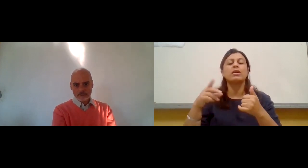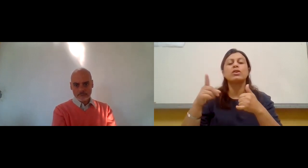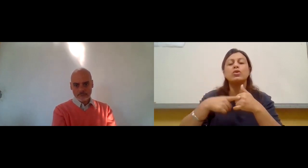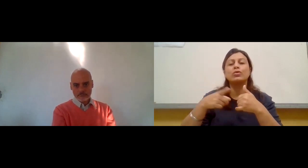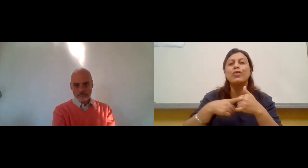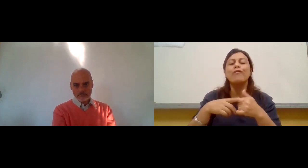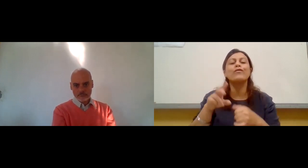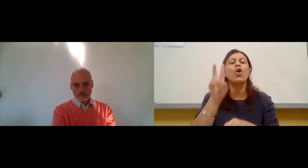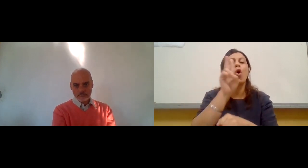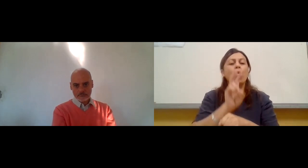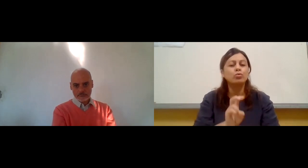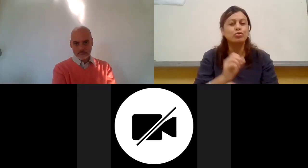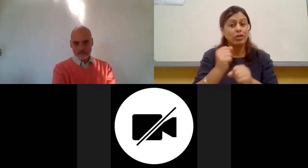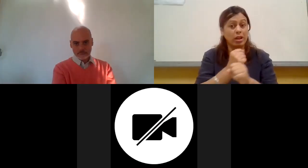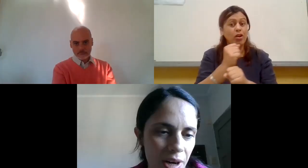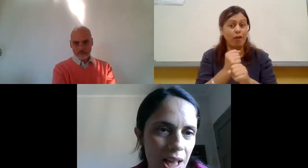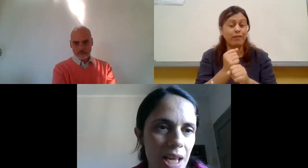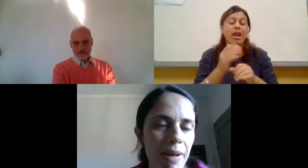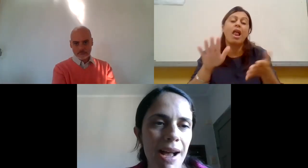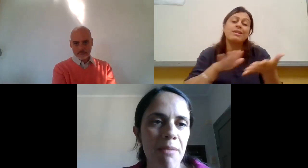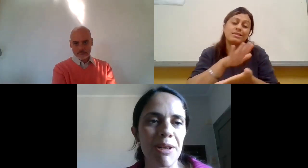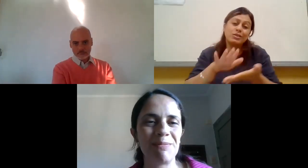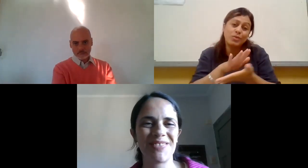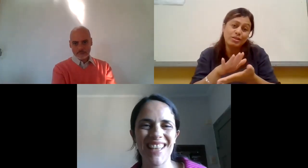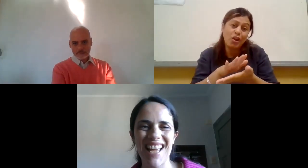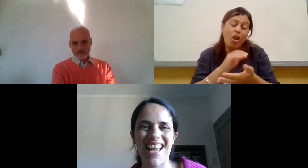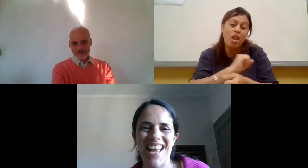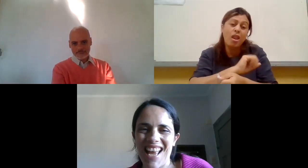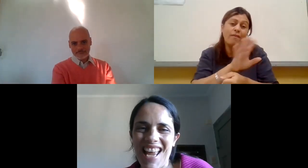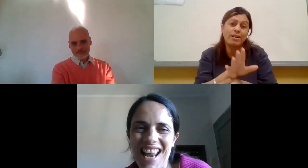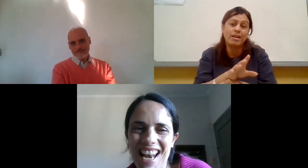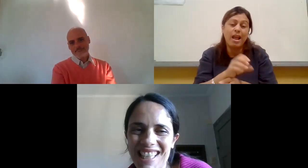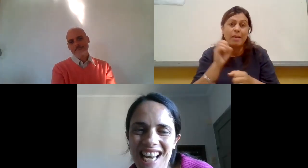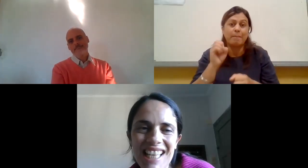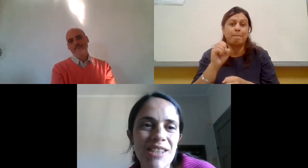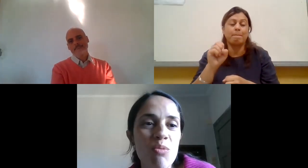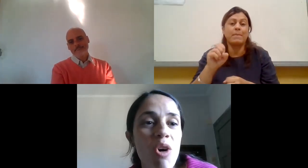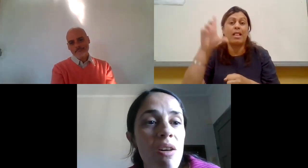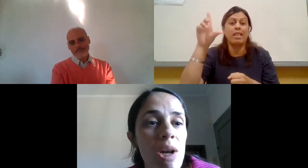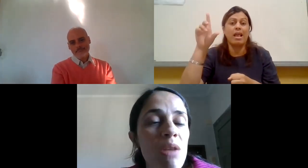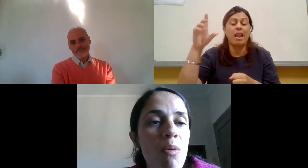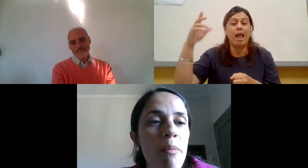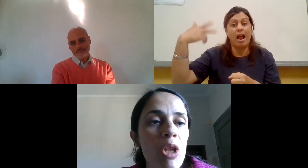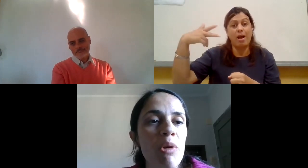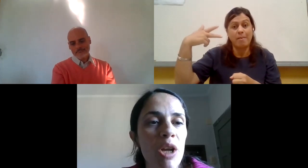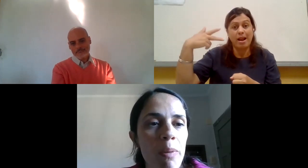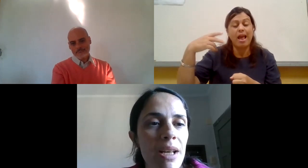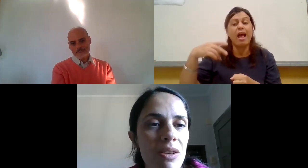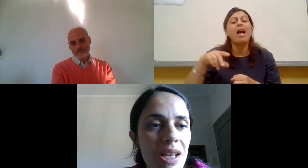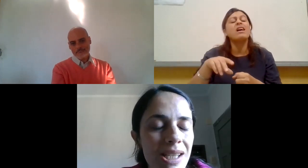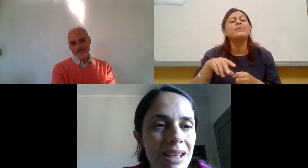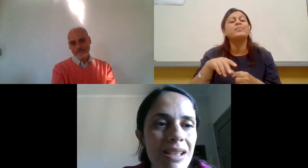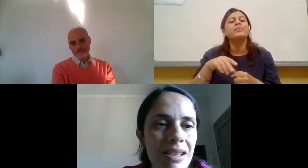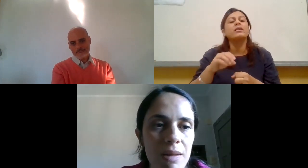pandemia, que me voy a poner la cámara porque la dejé apagada, pero la charla se sumó ahora a último momento porque nos